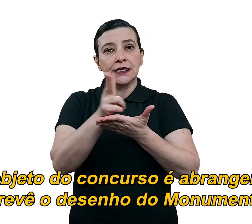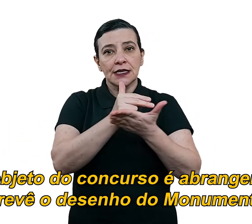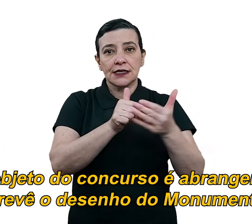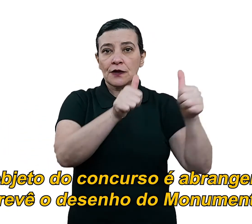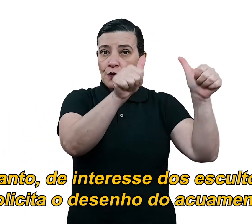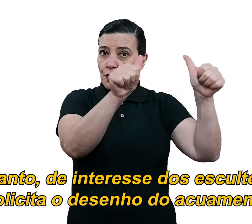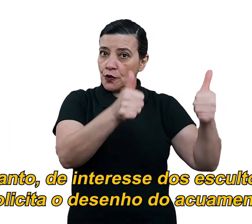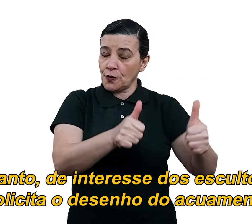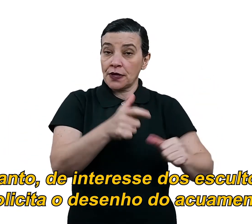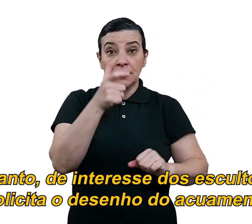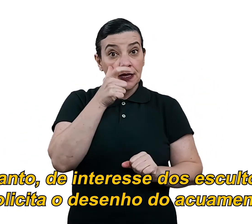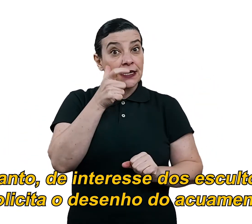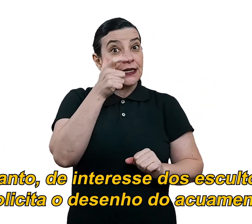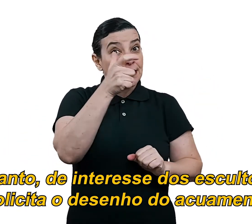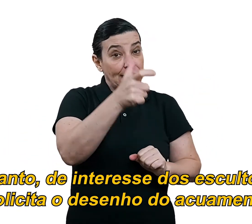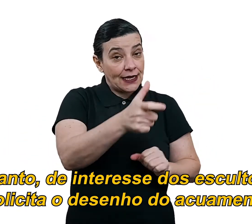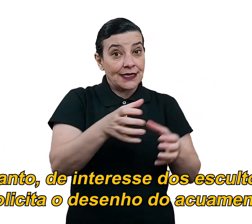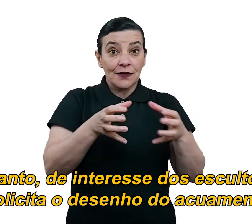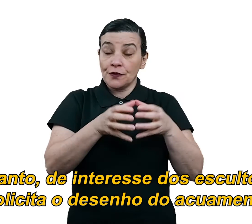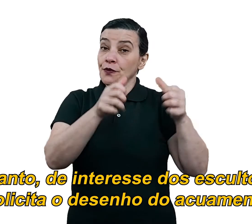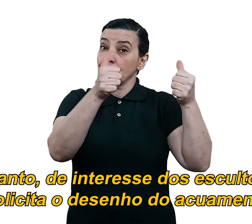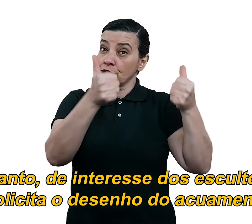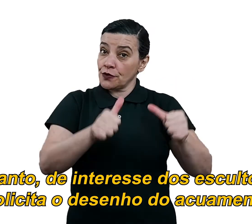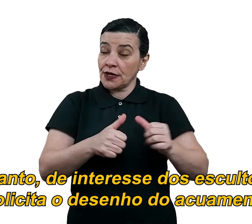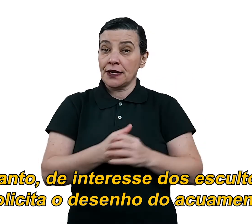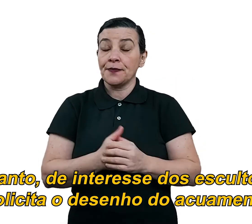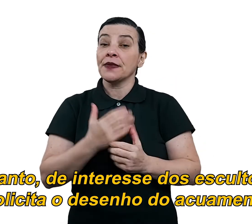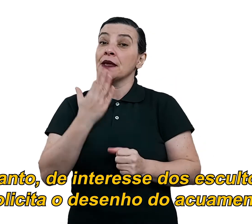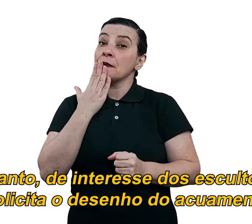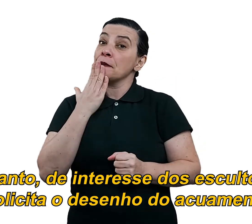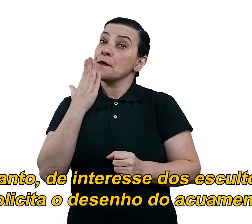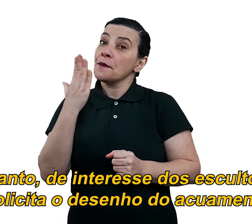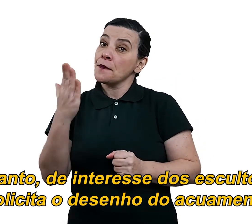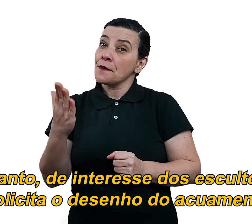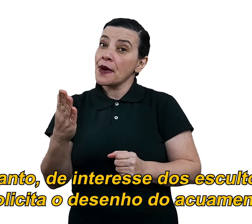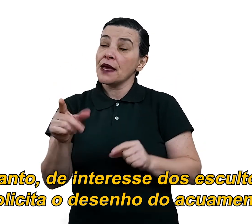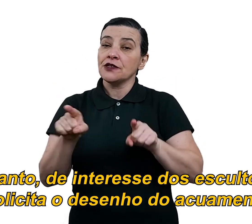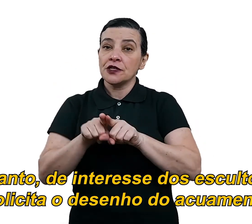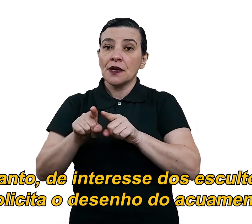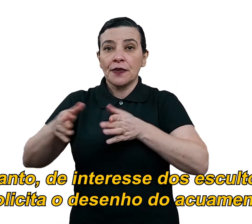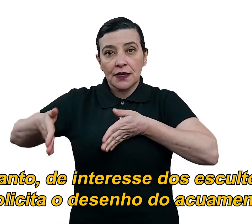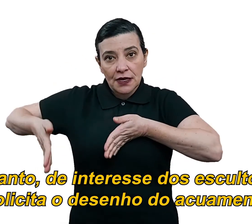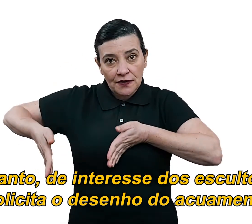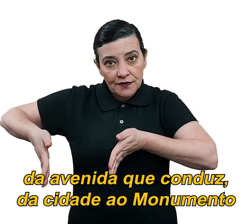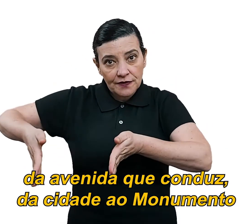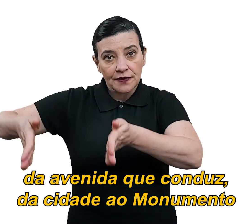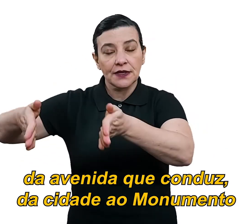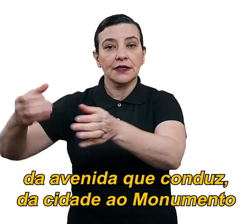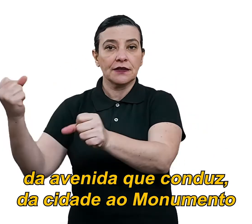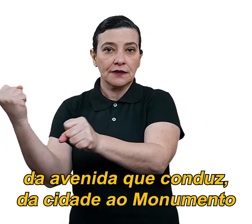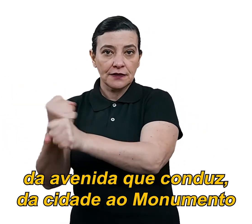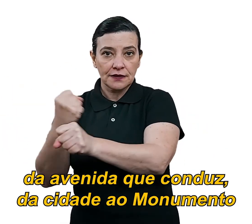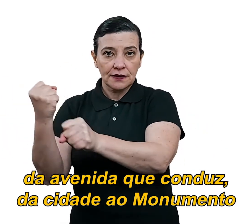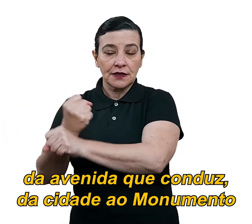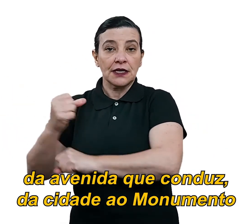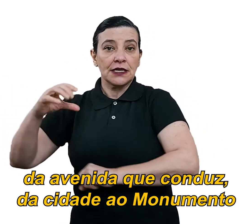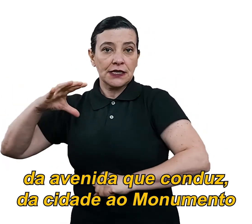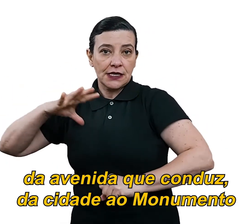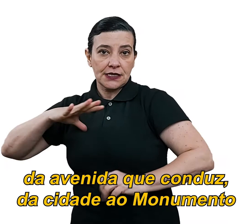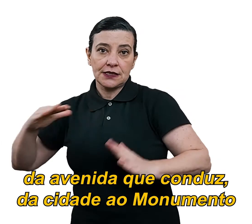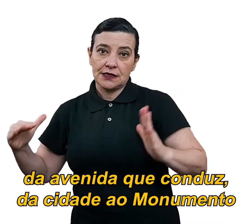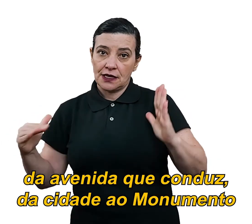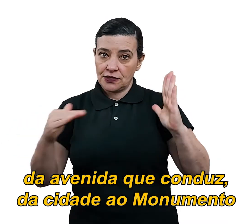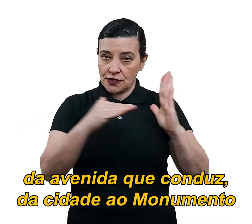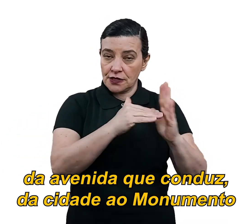do monumento, portanto, de interesse dos escultores, solicita o desenho do arruamento da avenida, que conduz